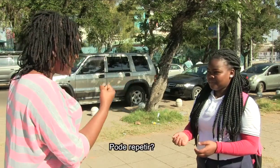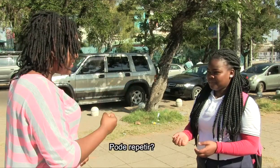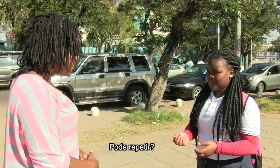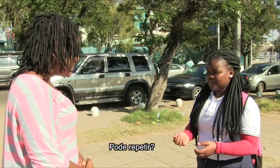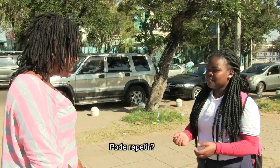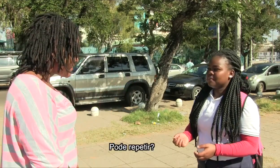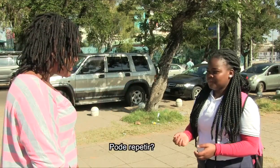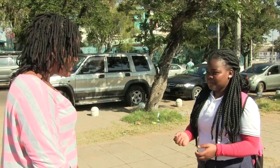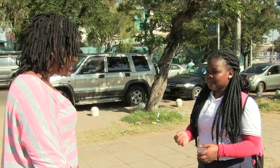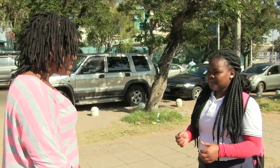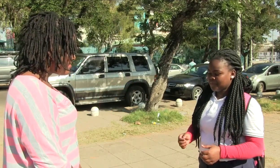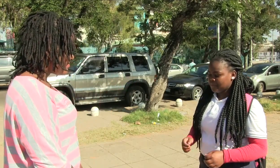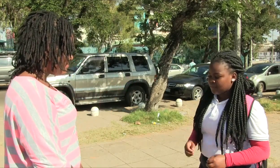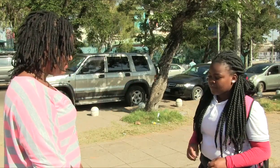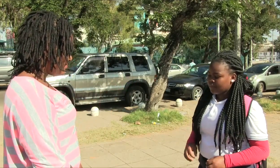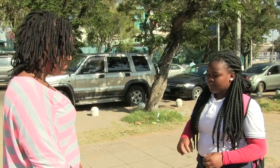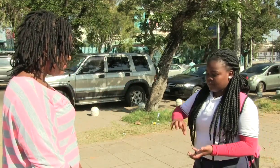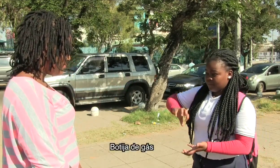Pode repetir?